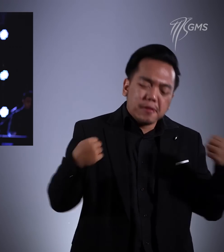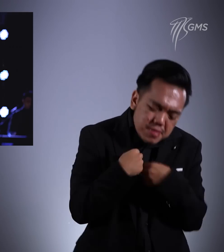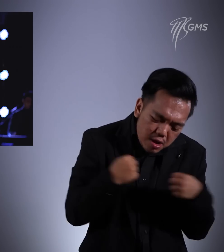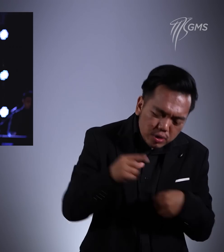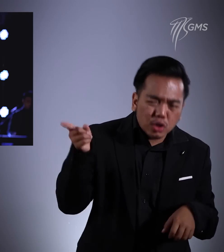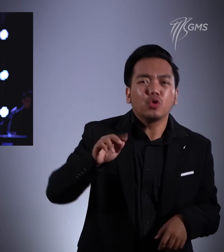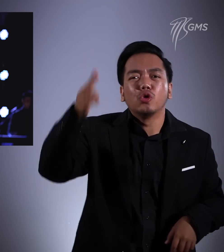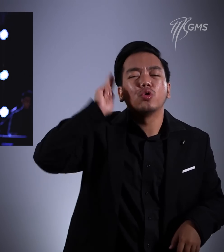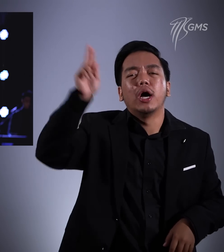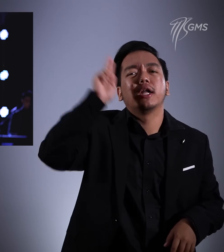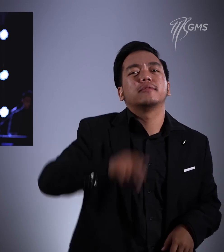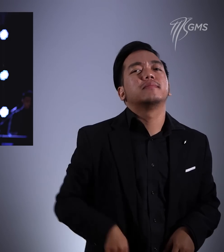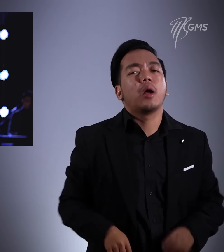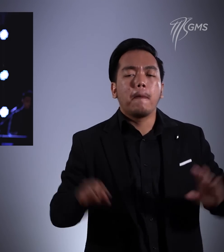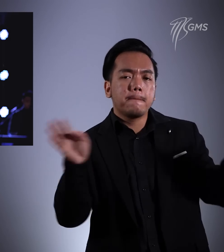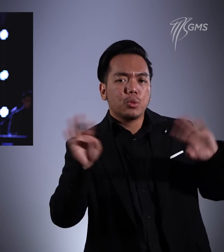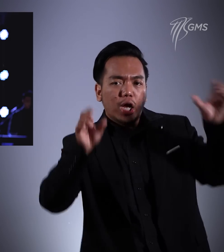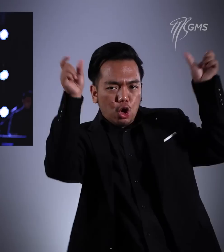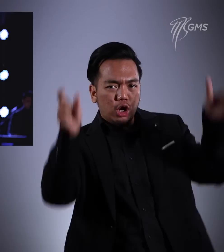bisa bunuh tubuh.